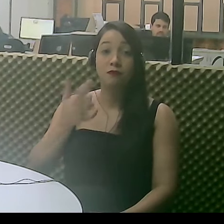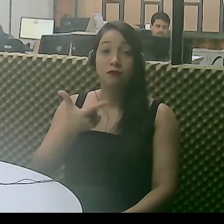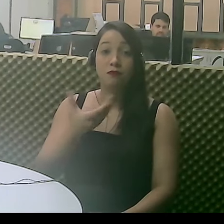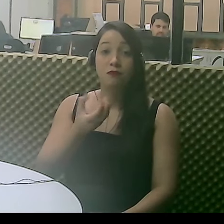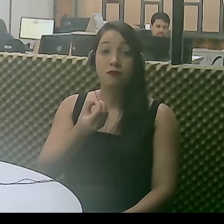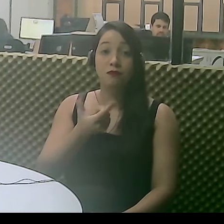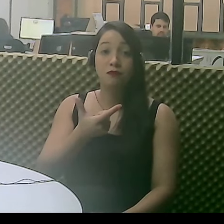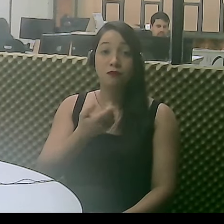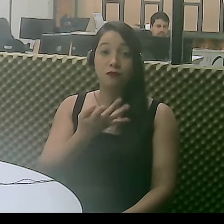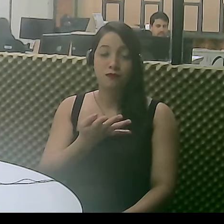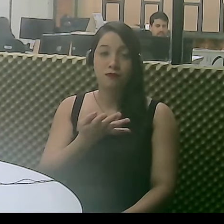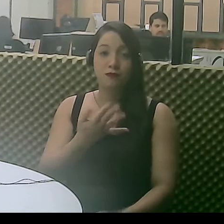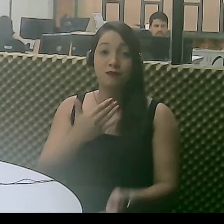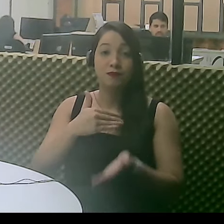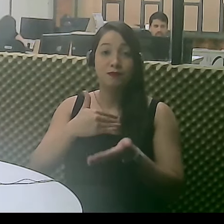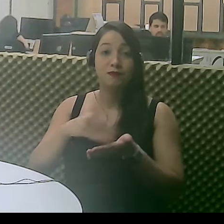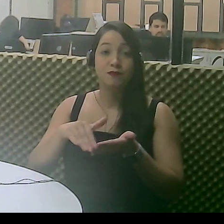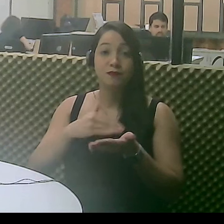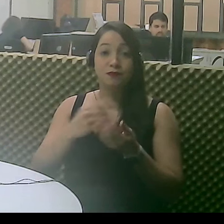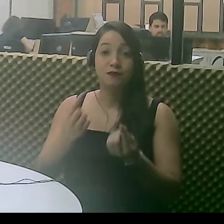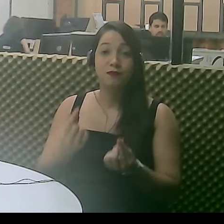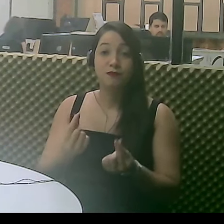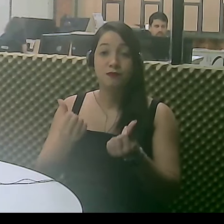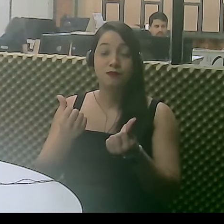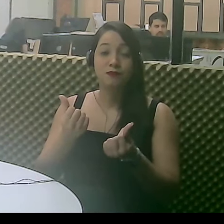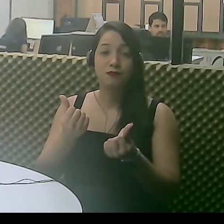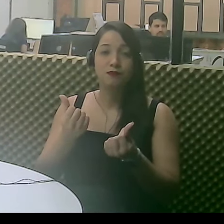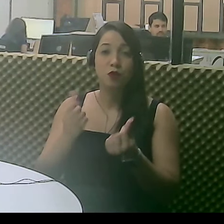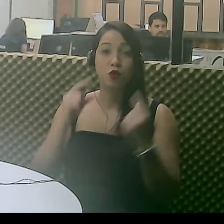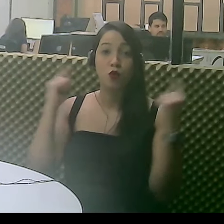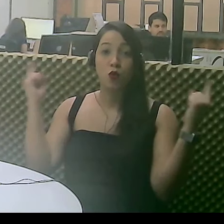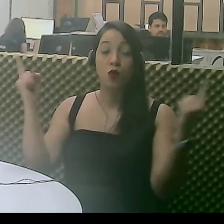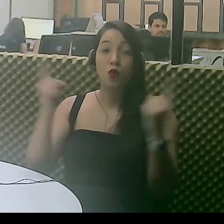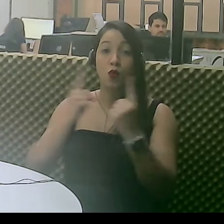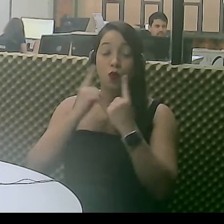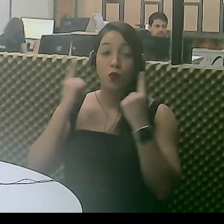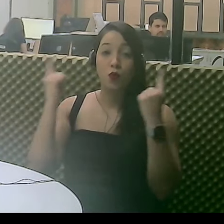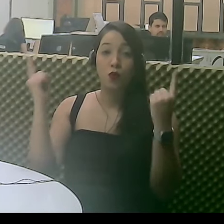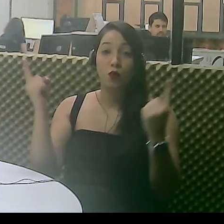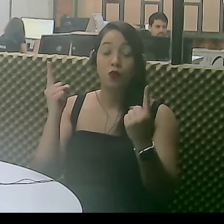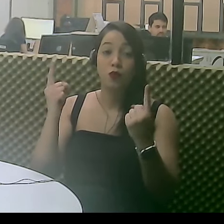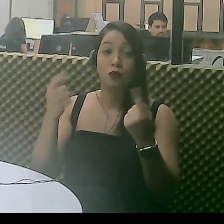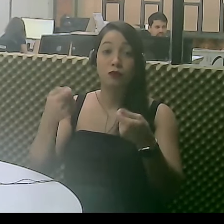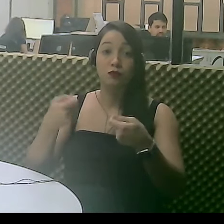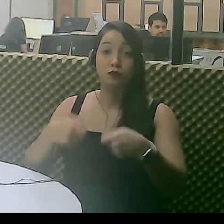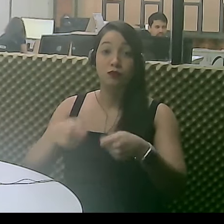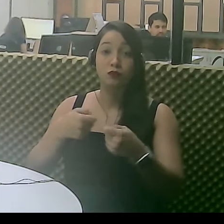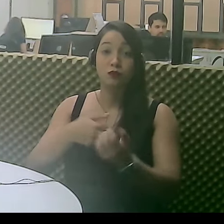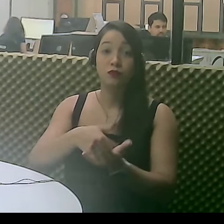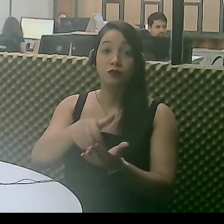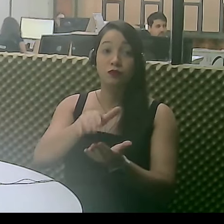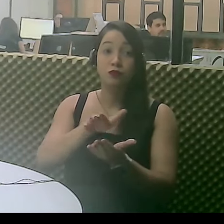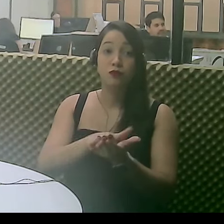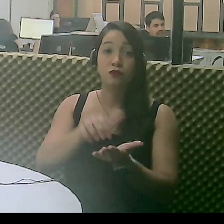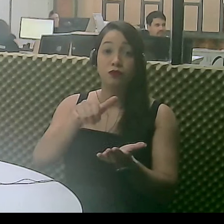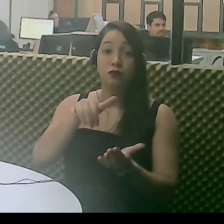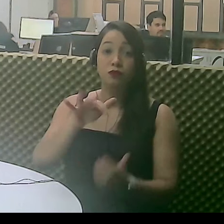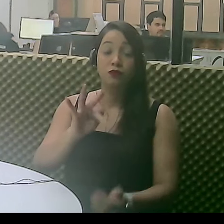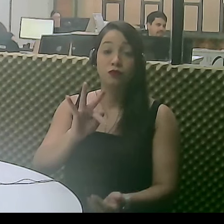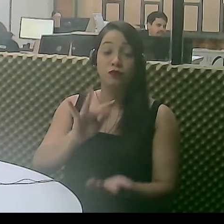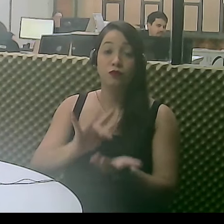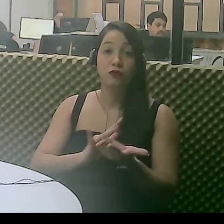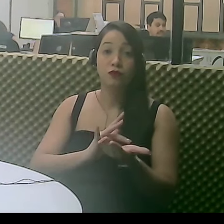2024 a Secretaria de Finanças estipulou que todos os contribuintes deverão emitir a nota fiscal de serviço